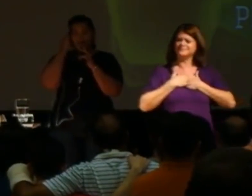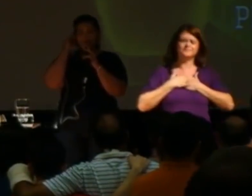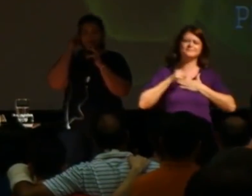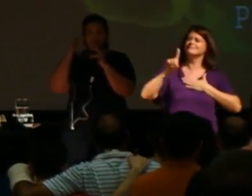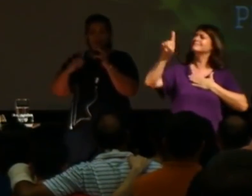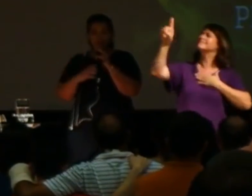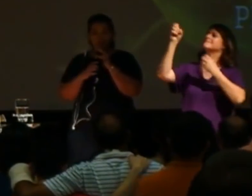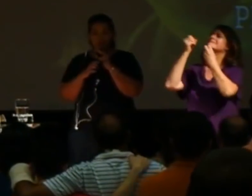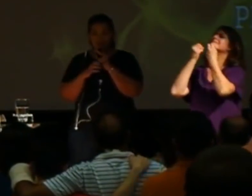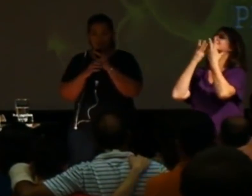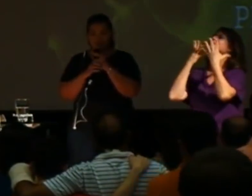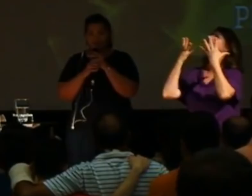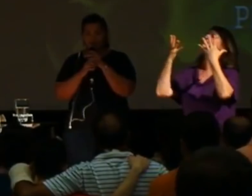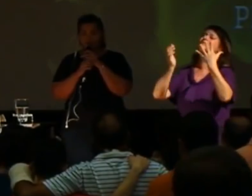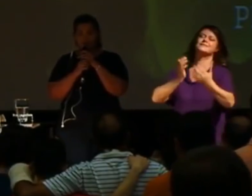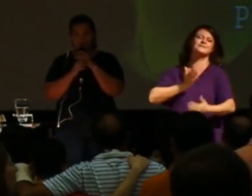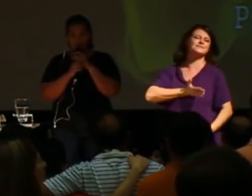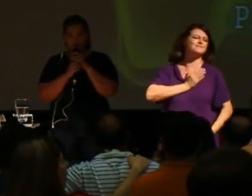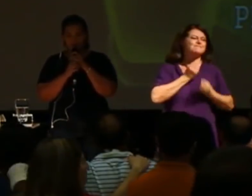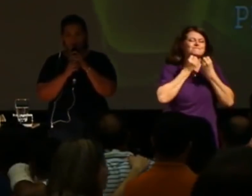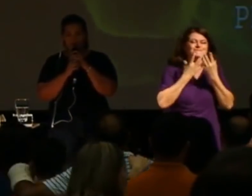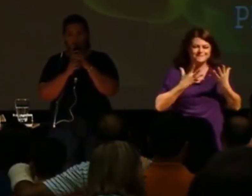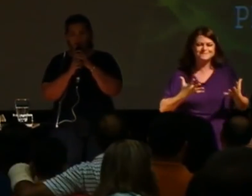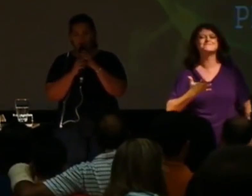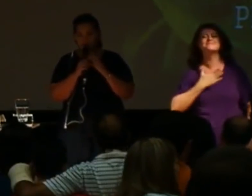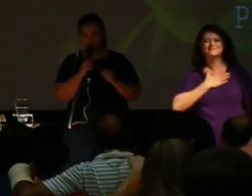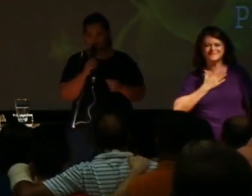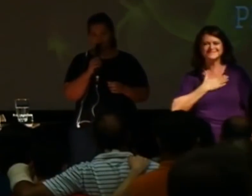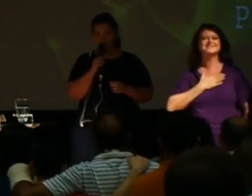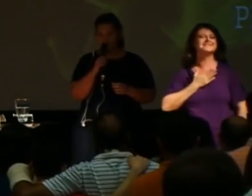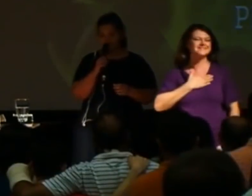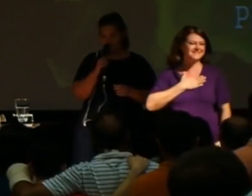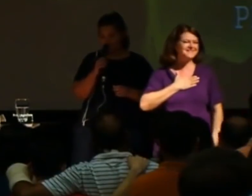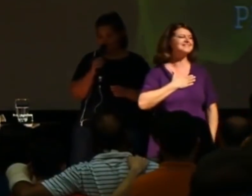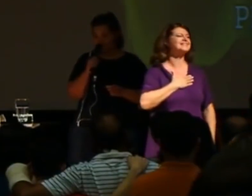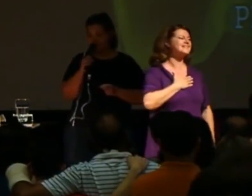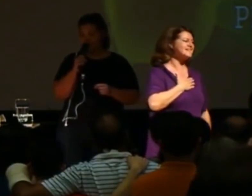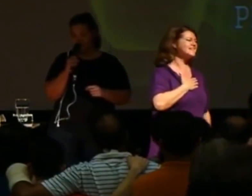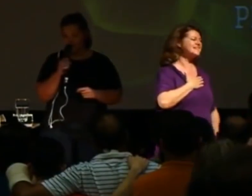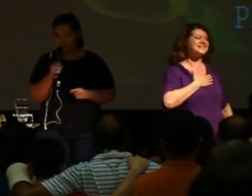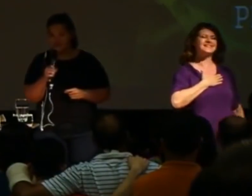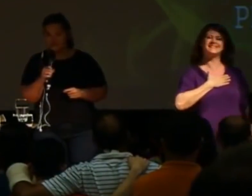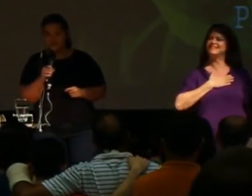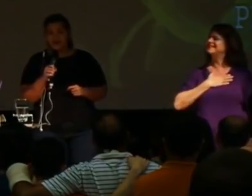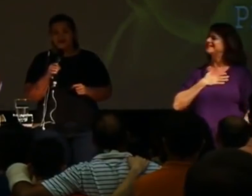Tu tem sido tão, tão bom pra mim.